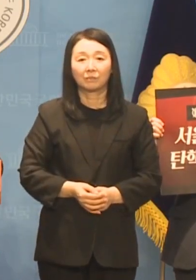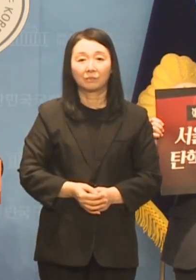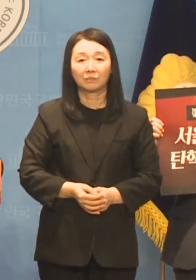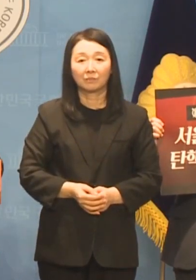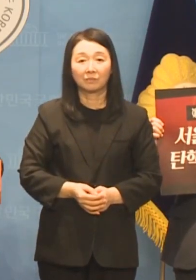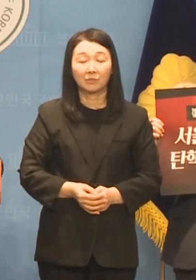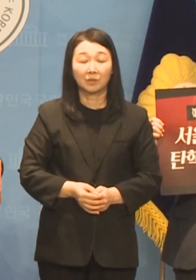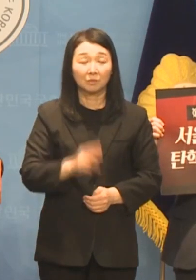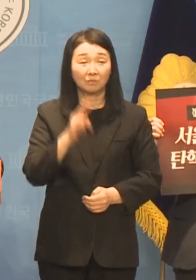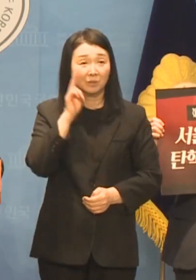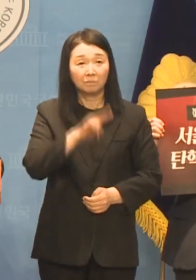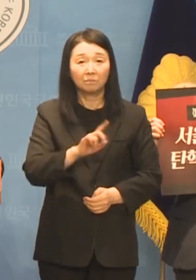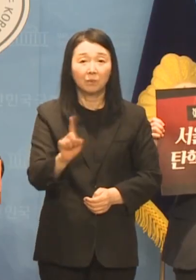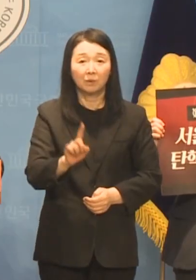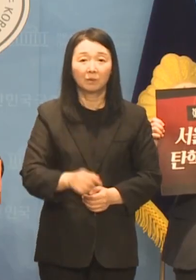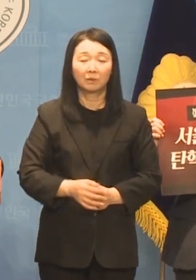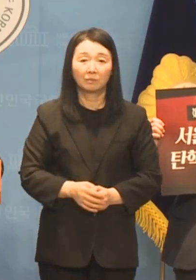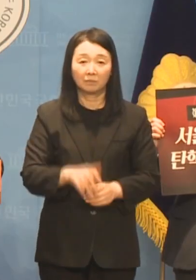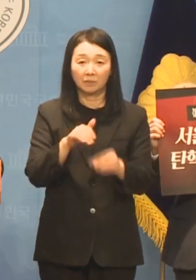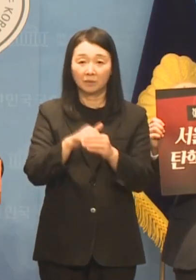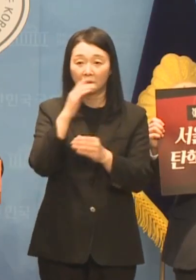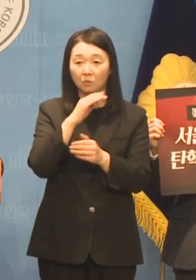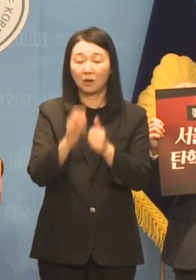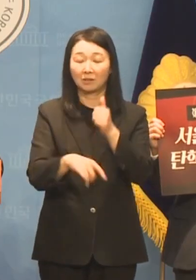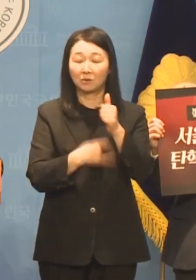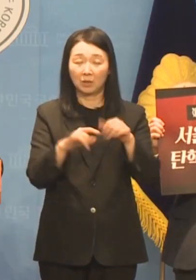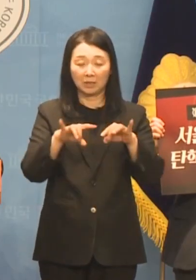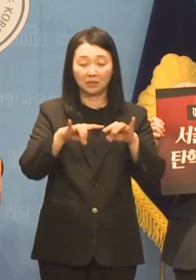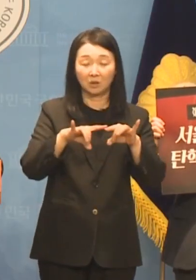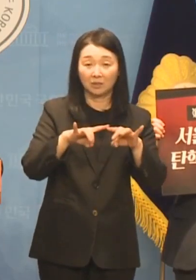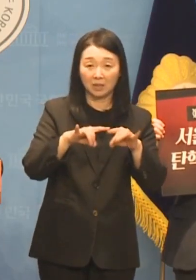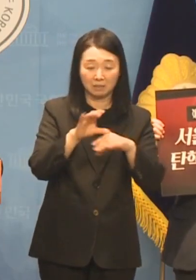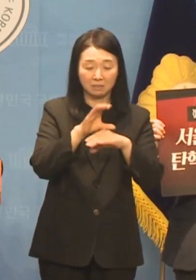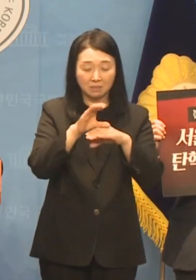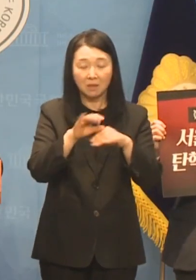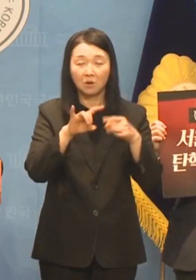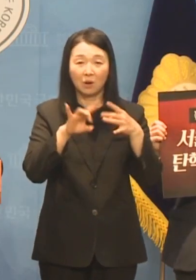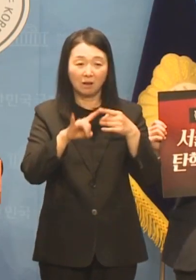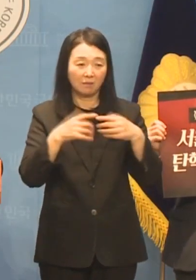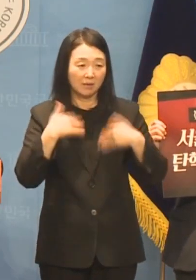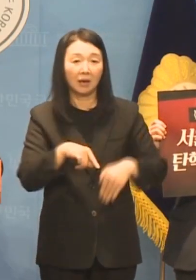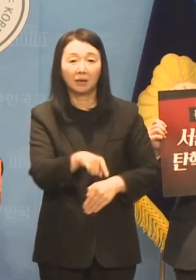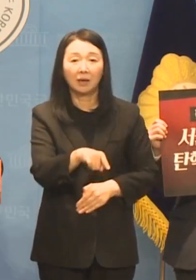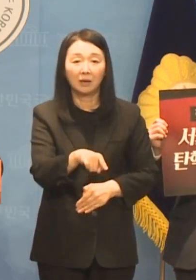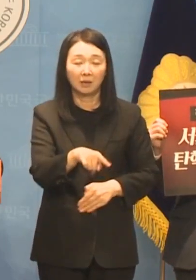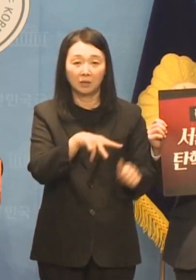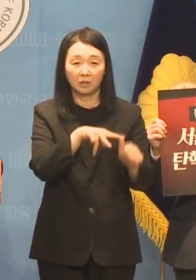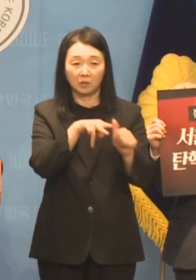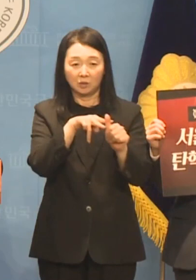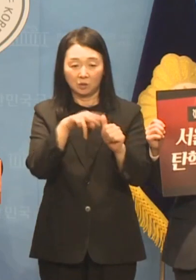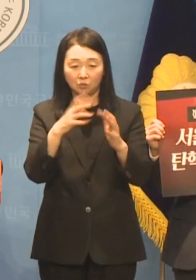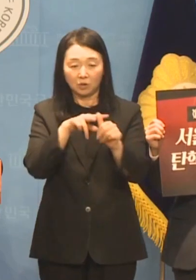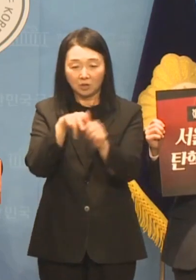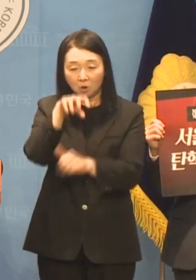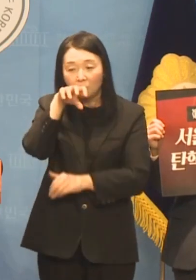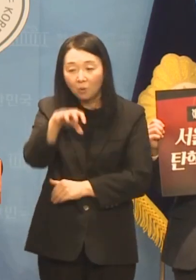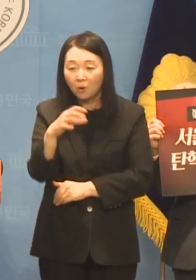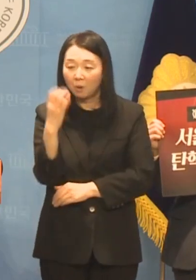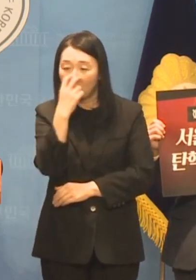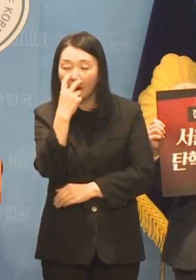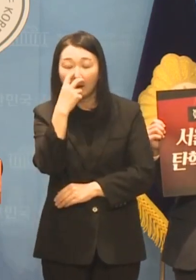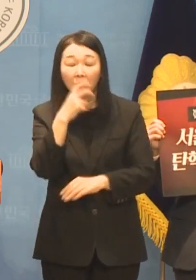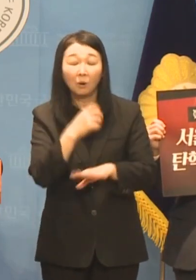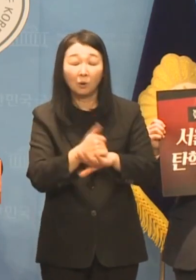더욱 심각한 문제는 선관위의 전산망 보안의 취약성입니다. 국정원 보안 점검 결과 선거관리